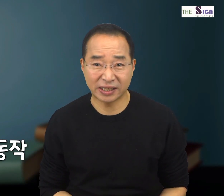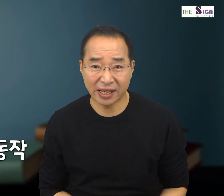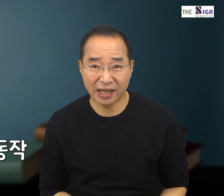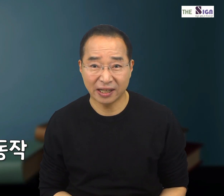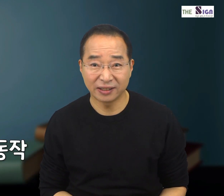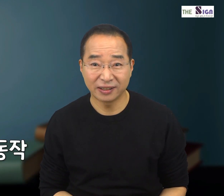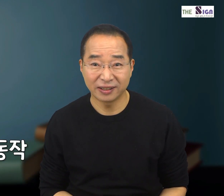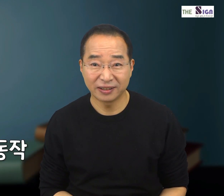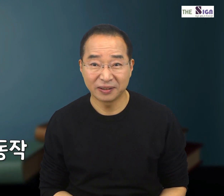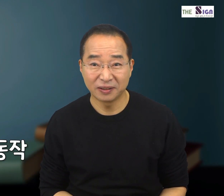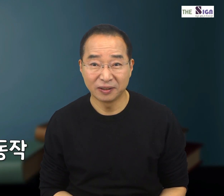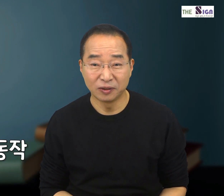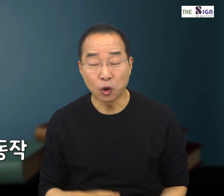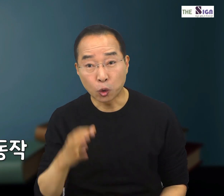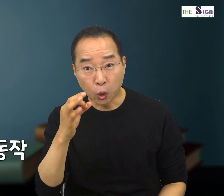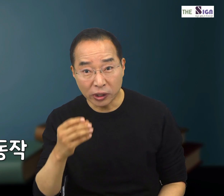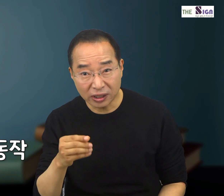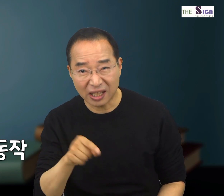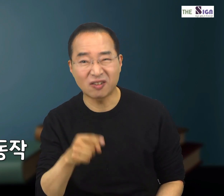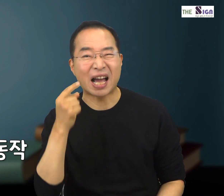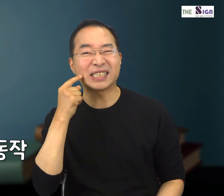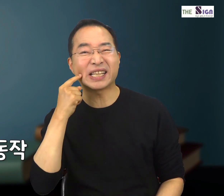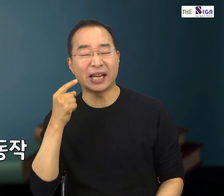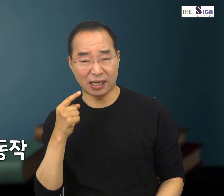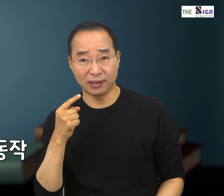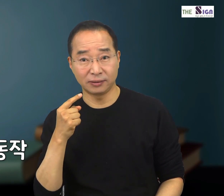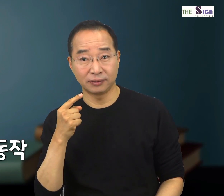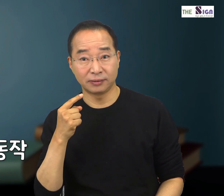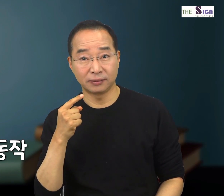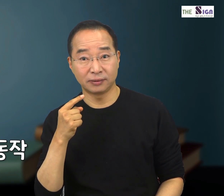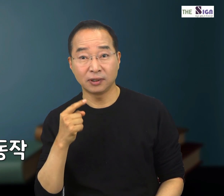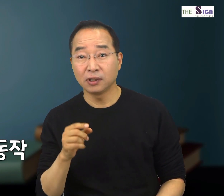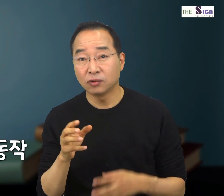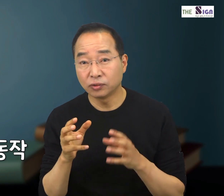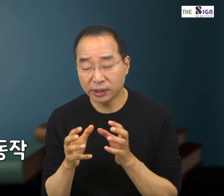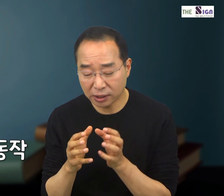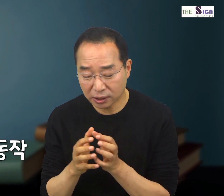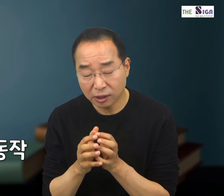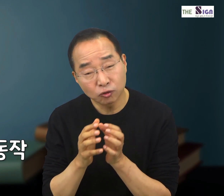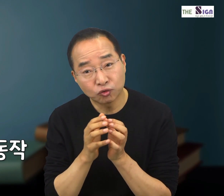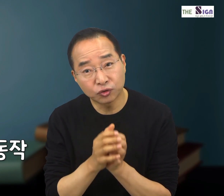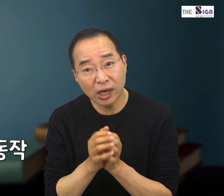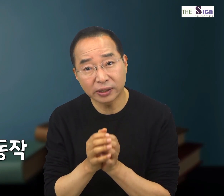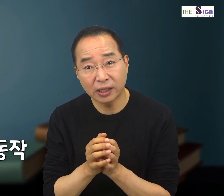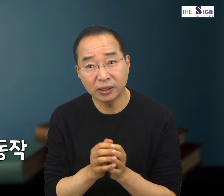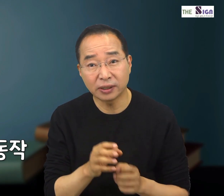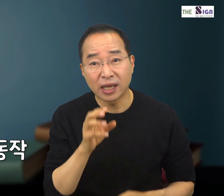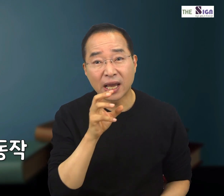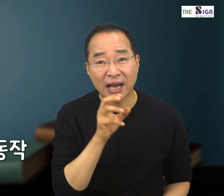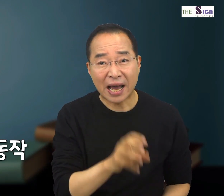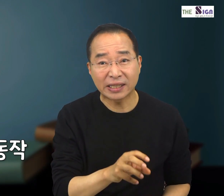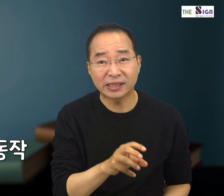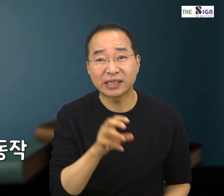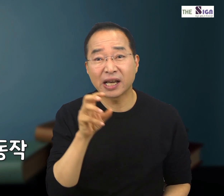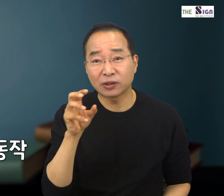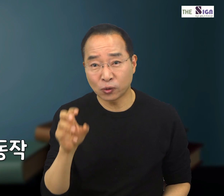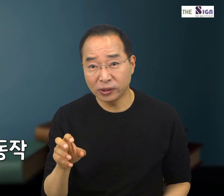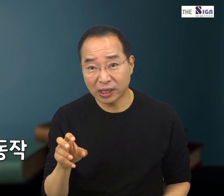가짜야. 또 돈인데 이거 가짜야. 우리가 국어할 때는 가짜 돈이라는